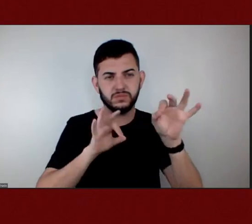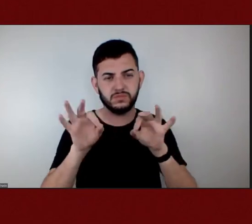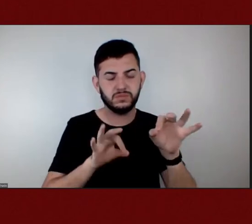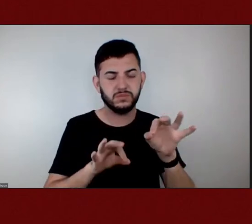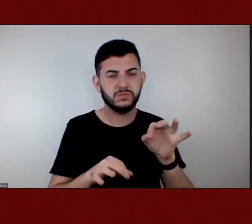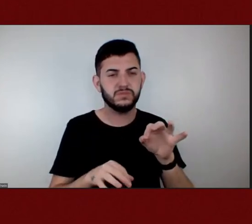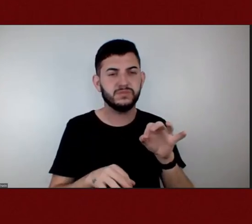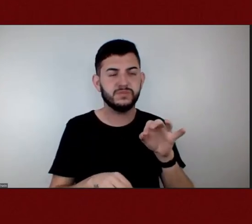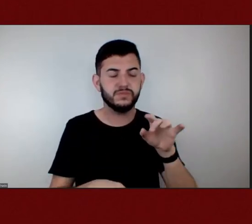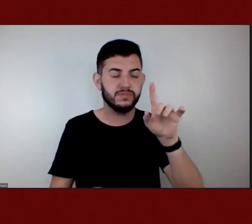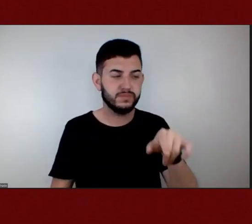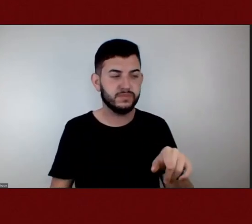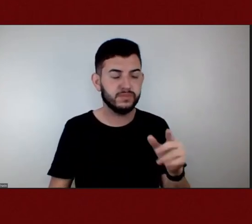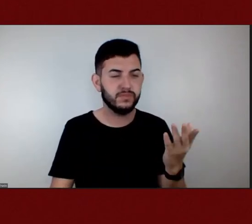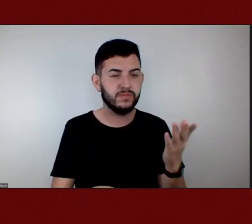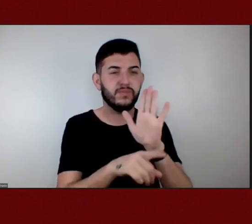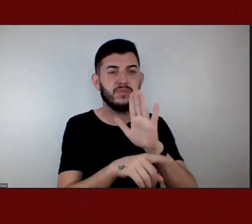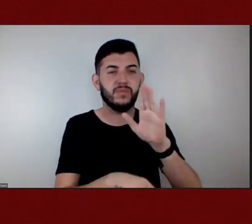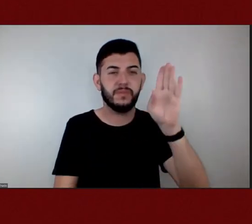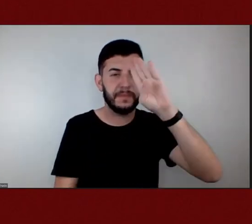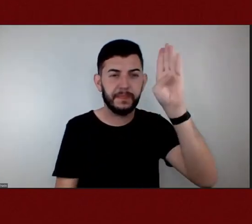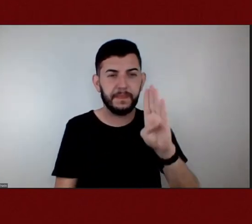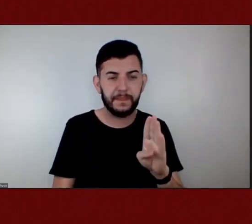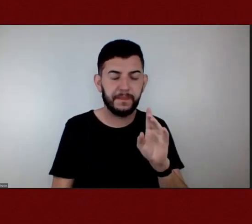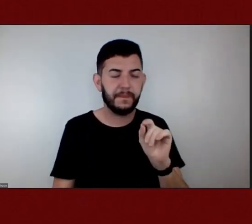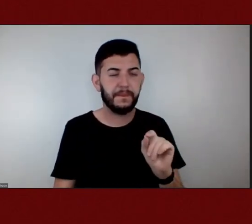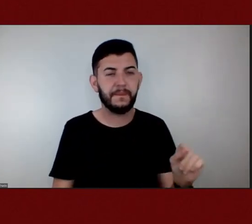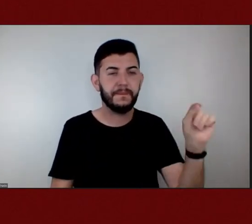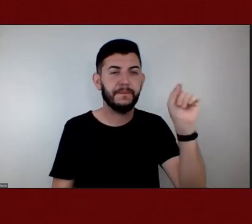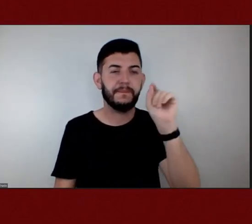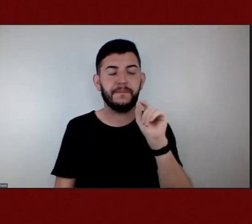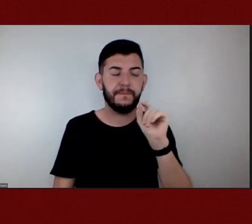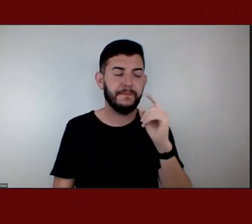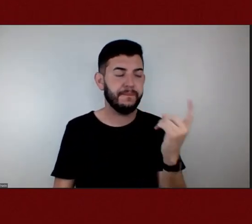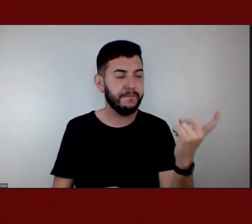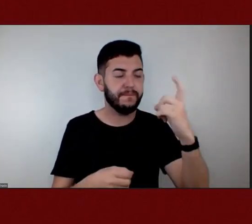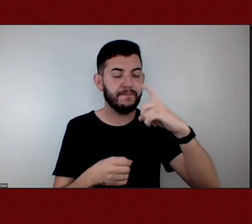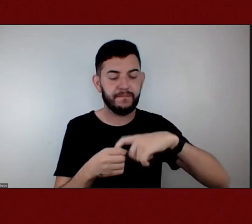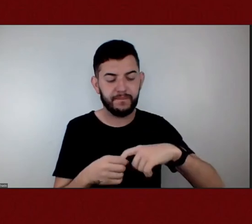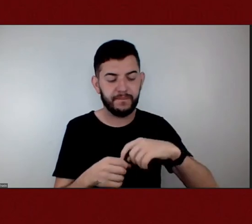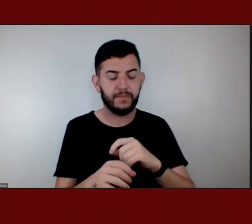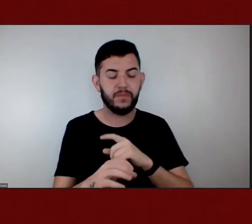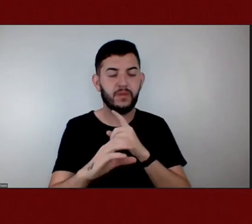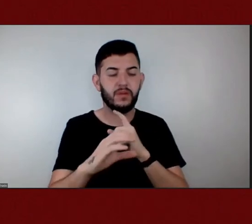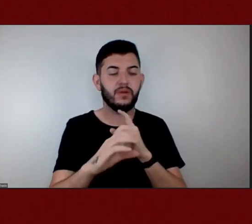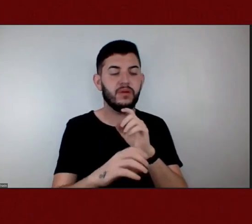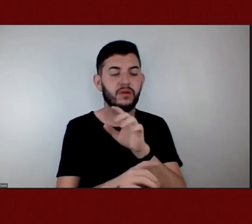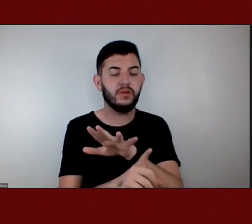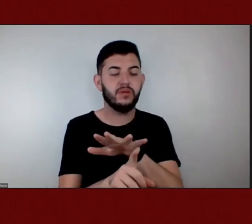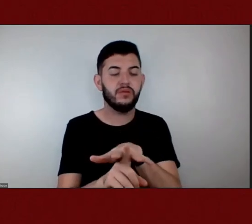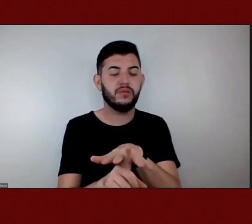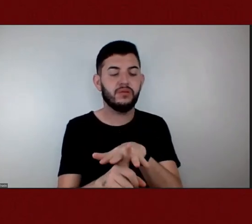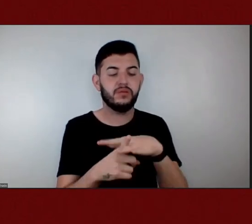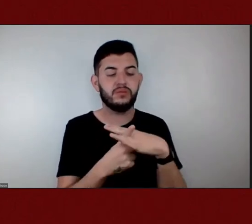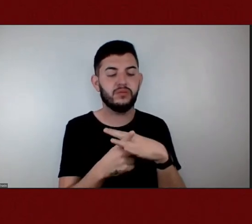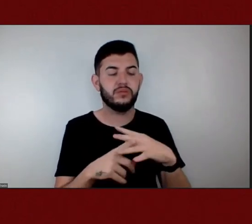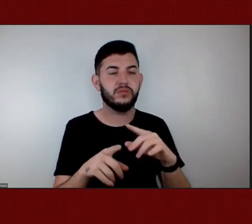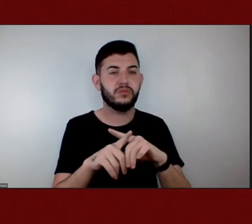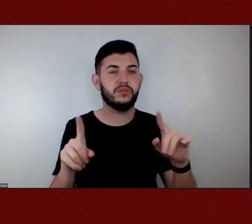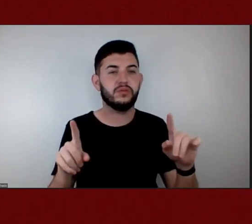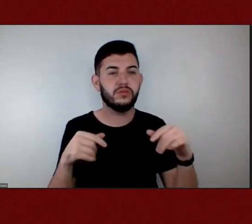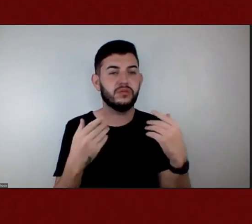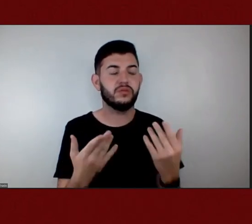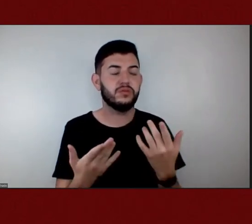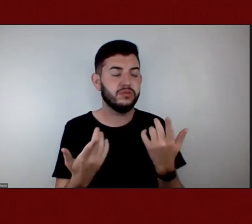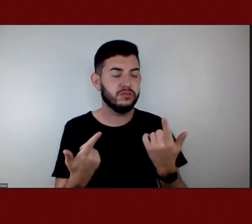levariam o país ao socialismo sem a necessidade de uma ruptura violenta, nem a destruição do aparato estatal. Esse